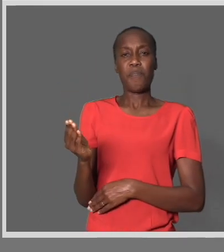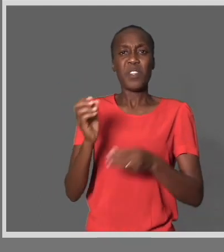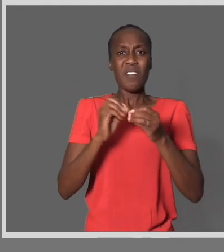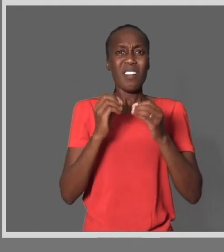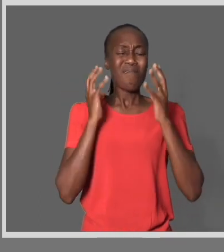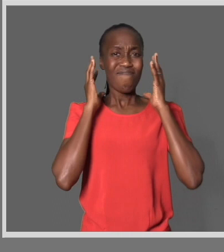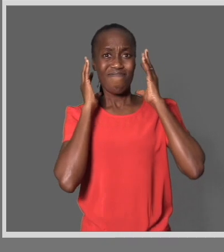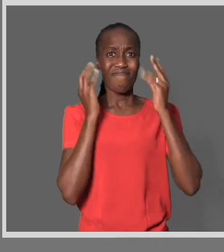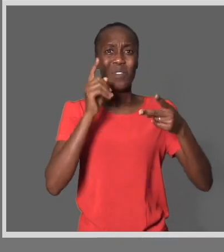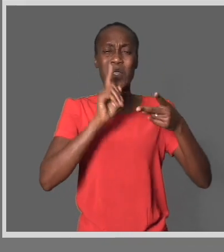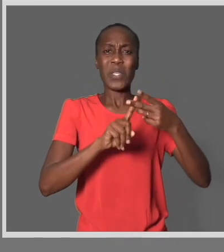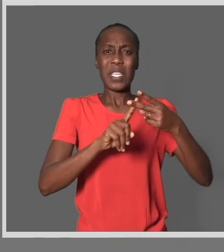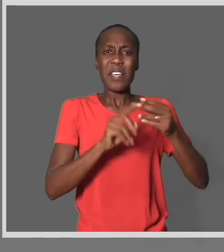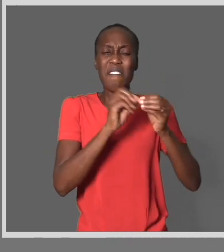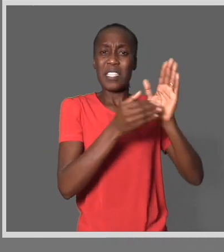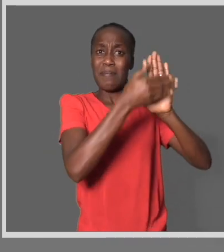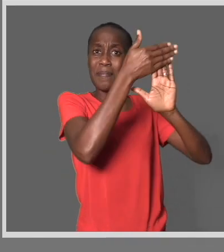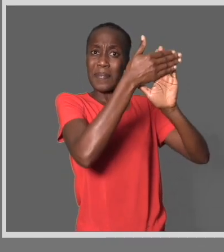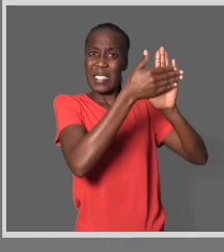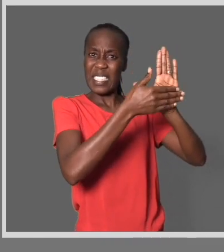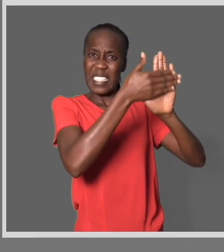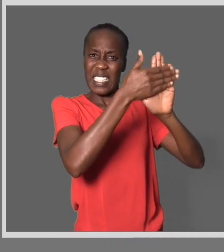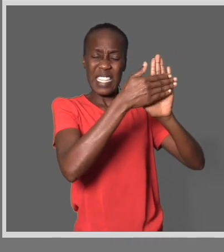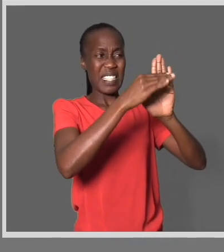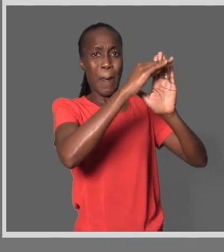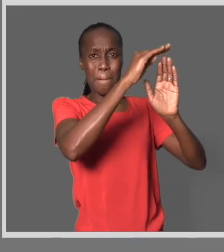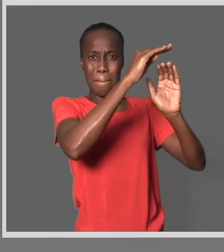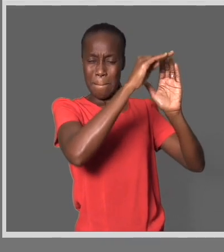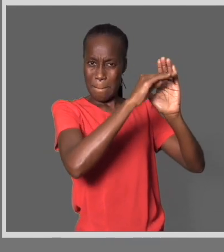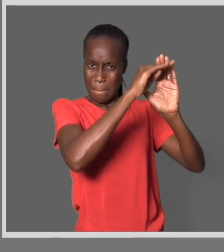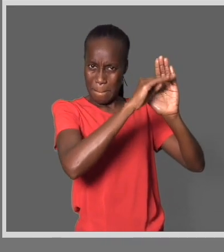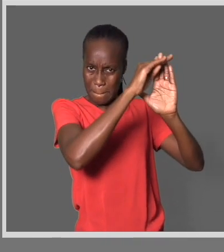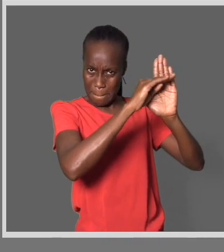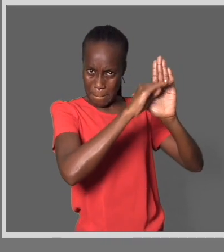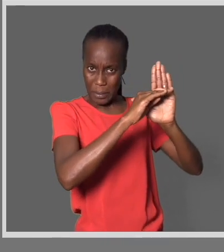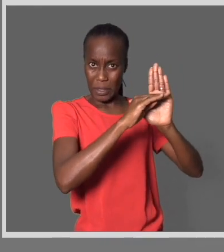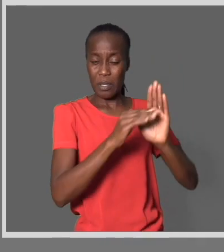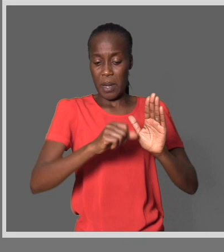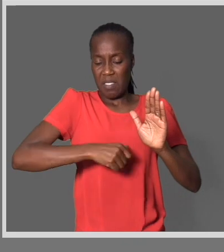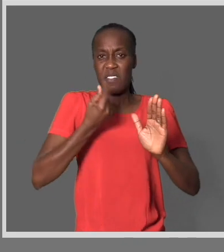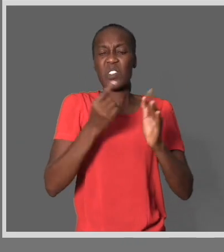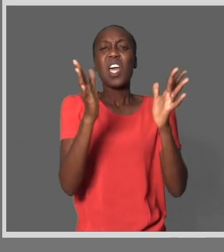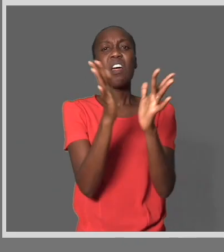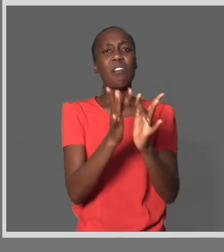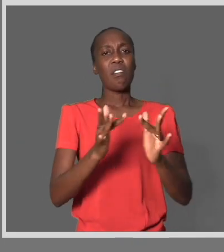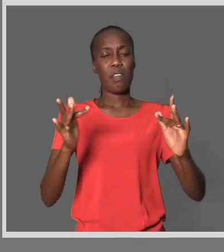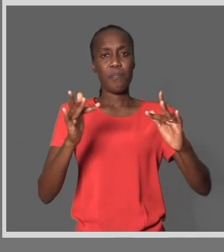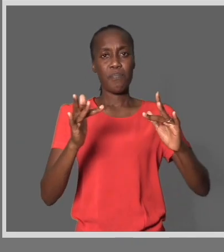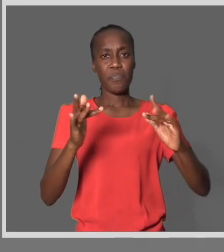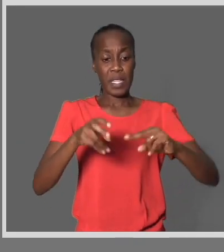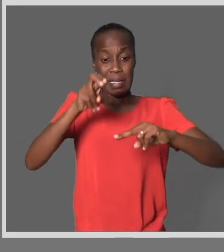tronco, o encosto da cadeira deve ser muito baixo para permitir que ela tenha essa liberdade. e deve